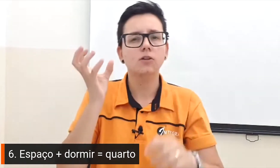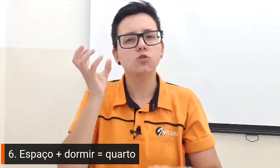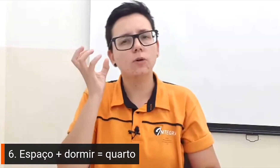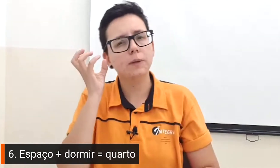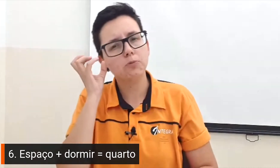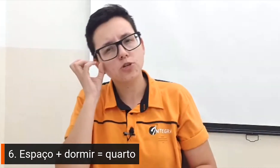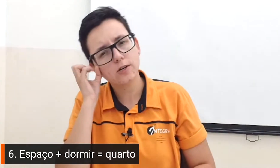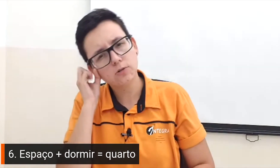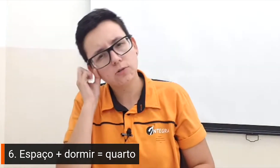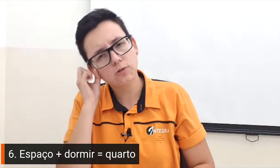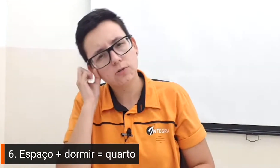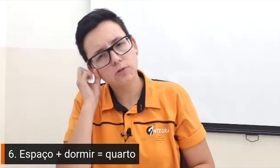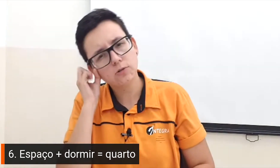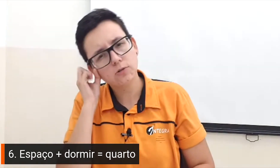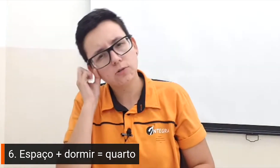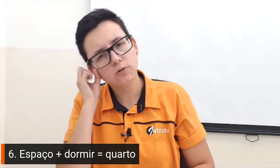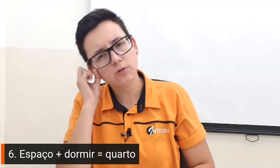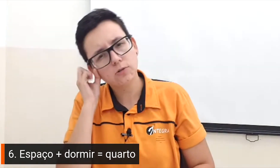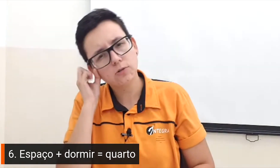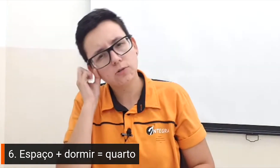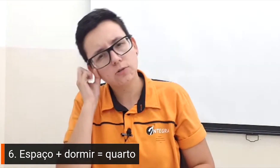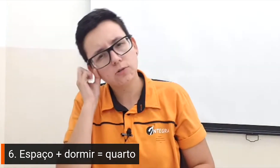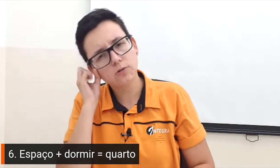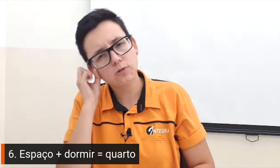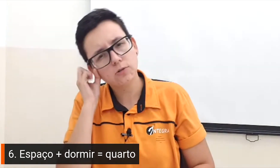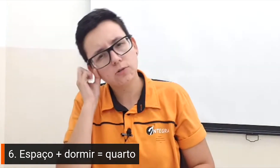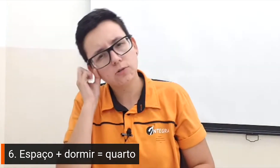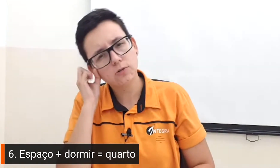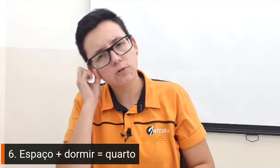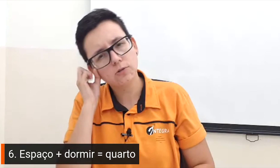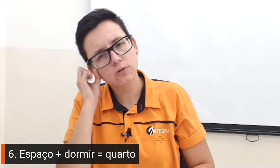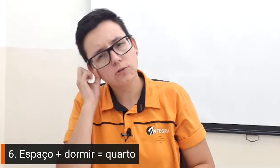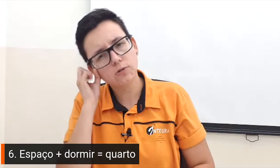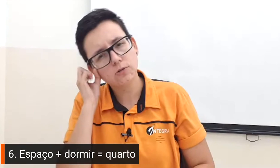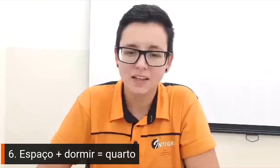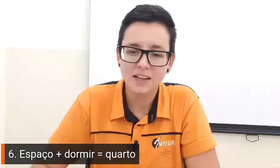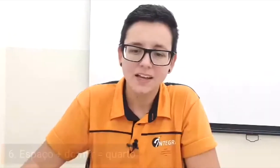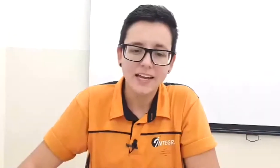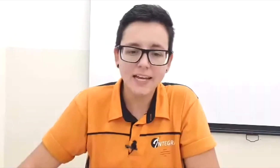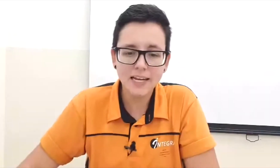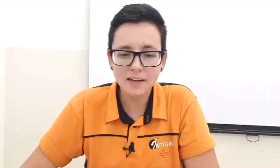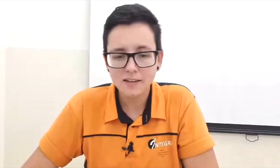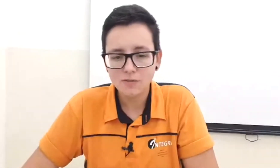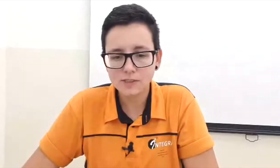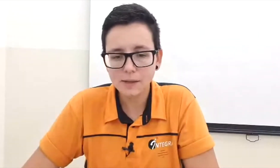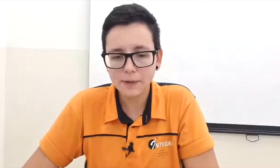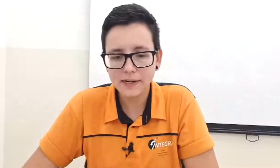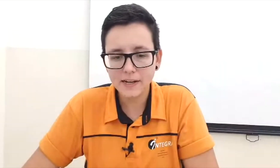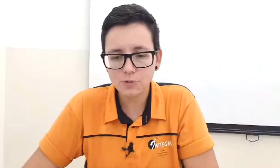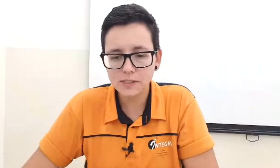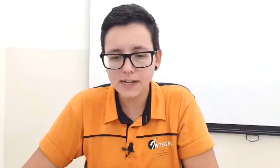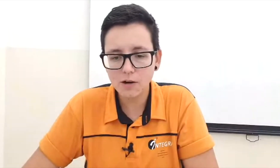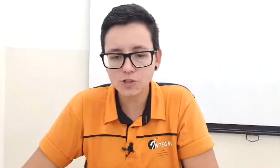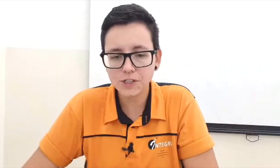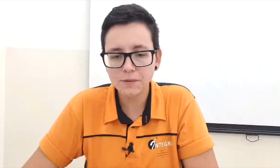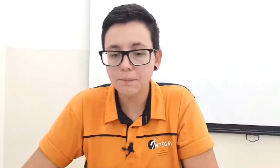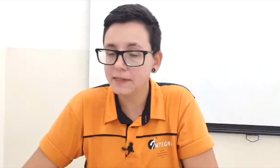dormir puxando o travesseiro. Tem bastante sinais de dormir, né? E você aprendeu o sinal de